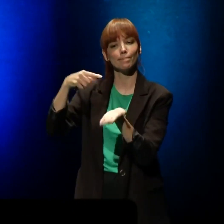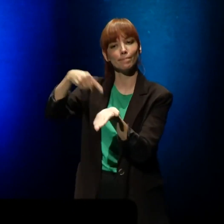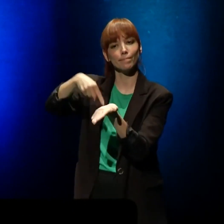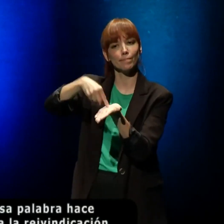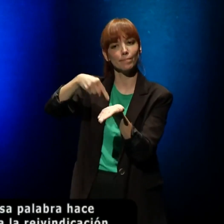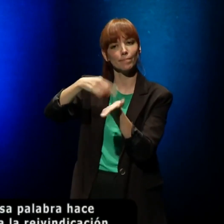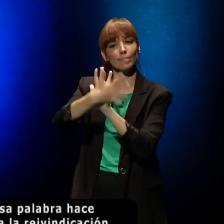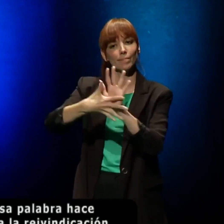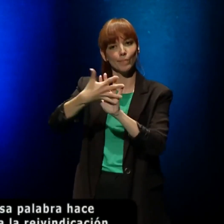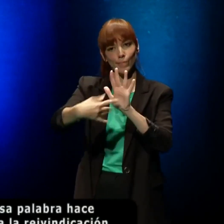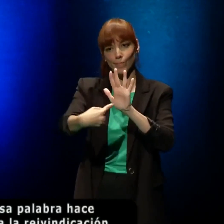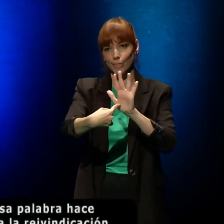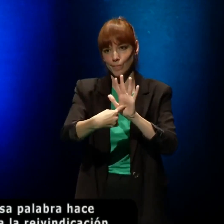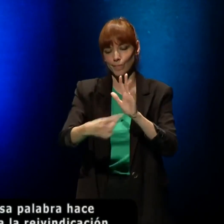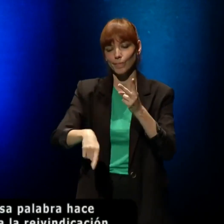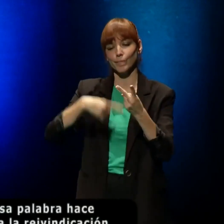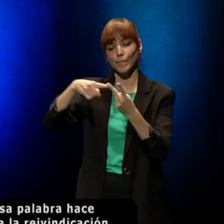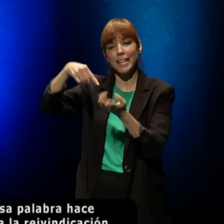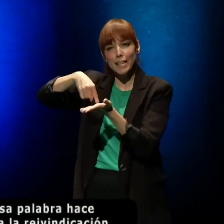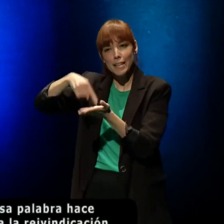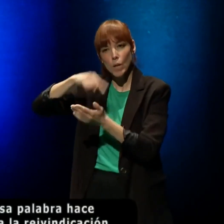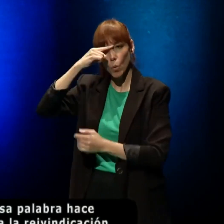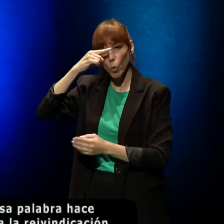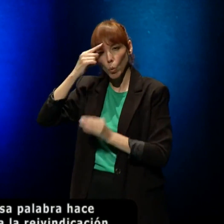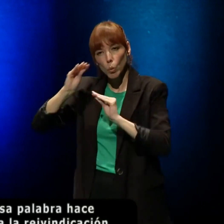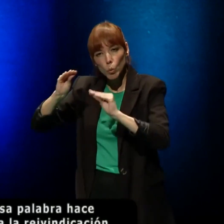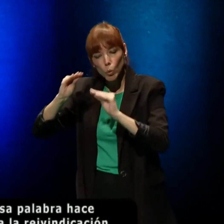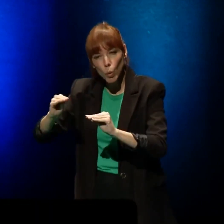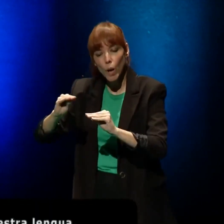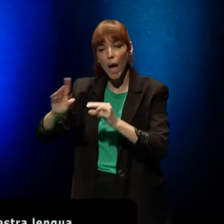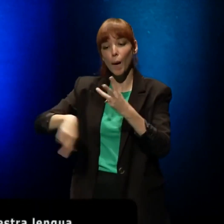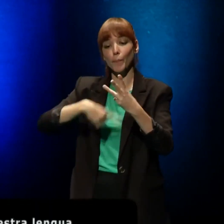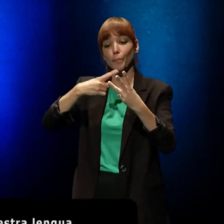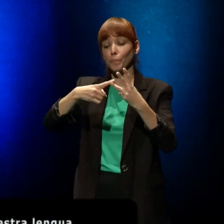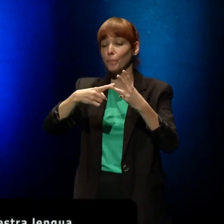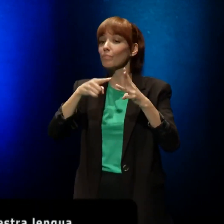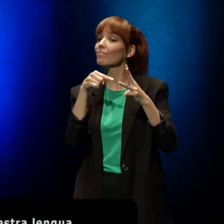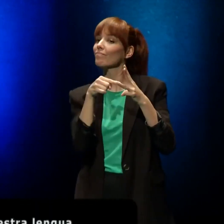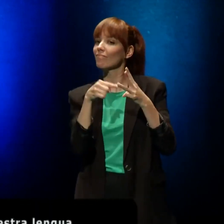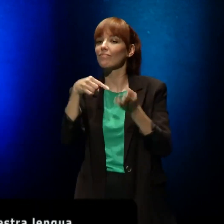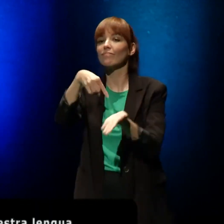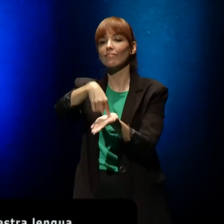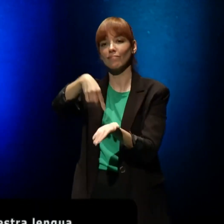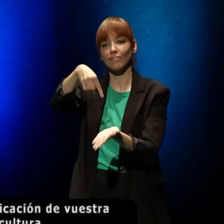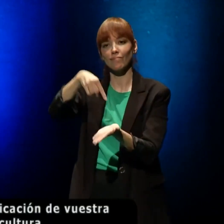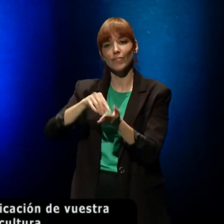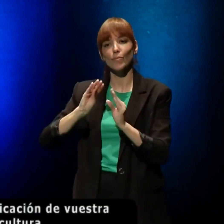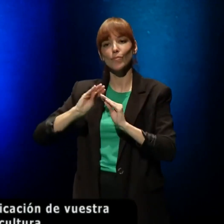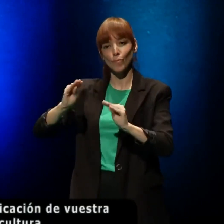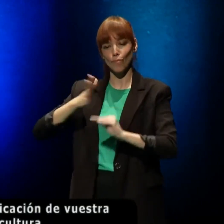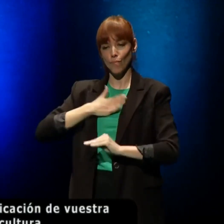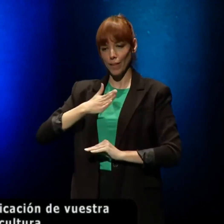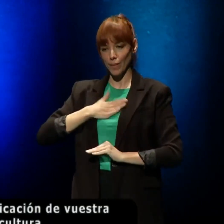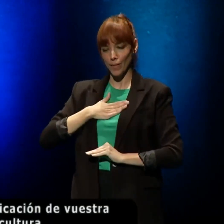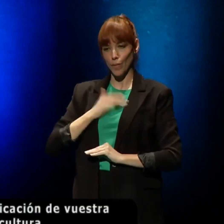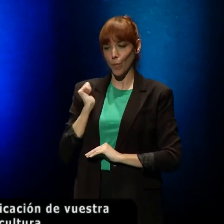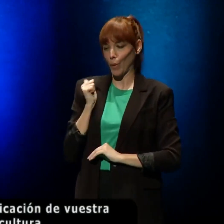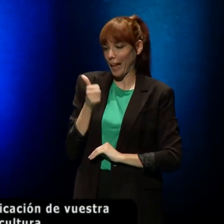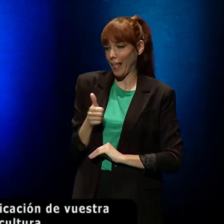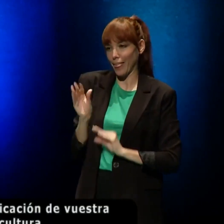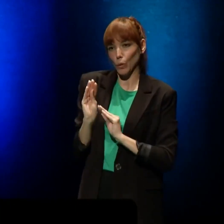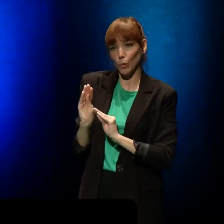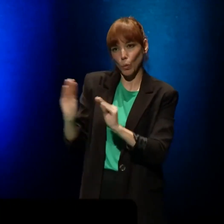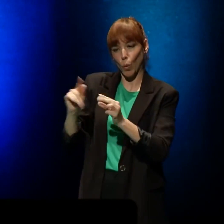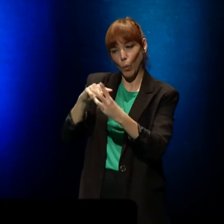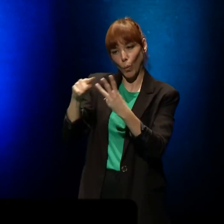la reivindicación de vuestra cultura y a la reivindicación de vuestro patrimonio.